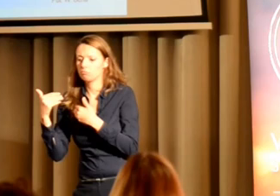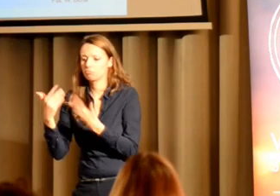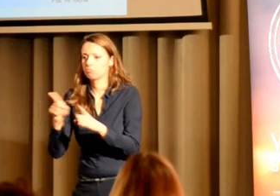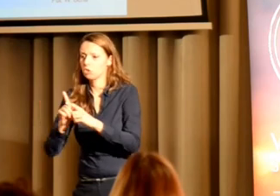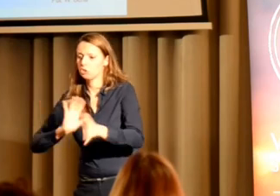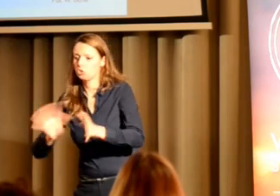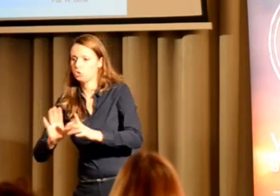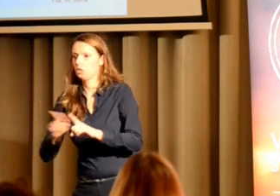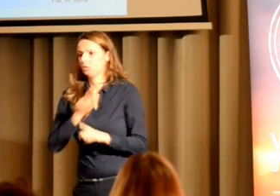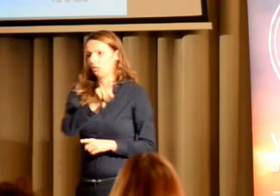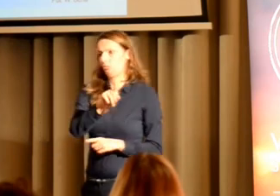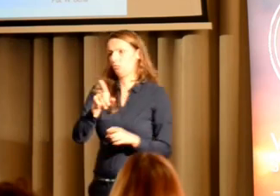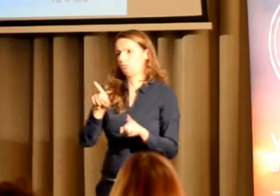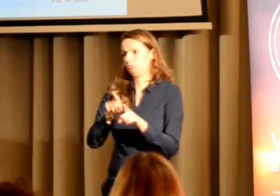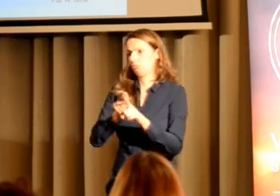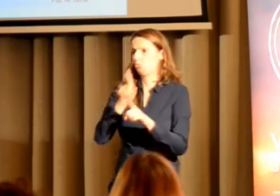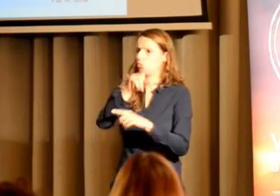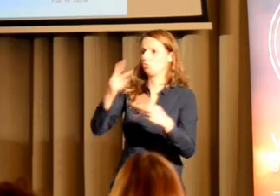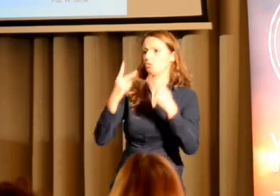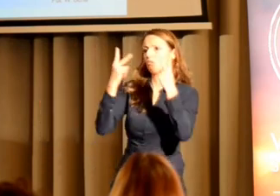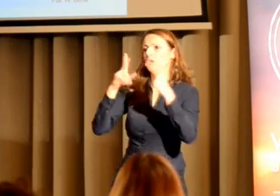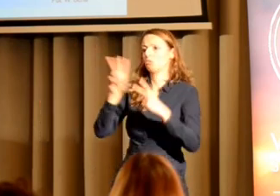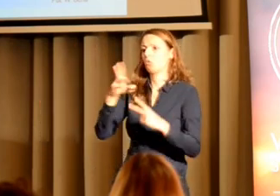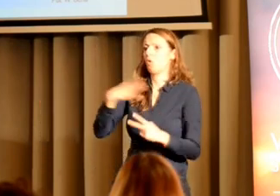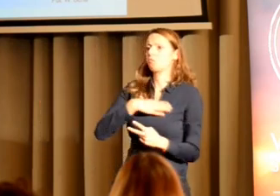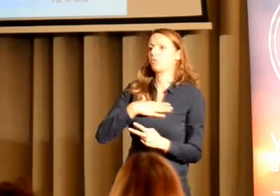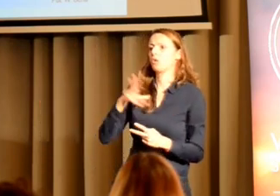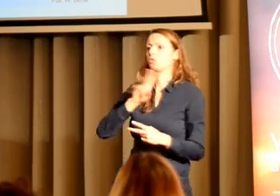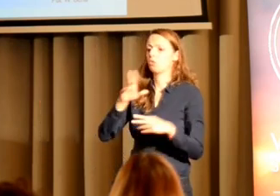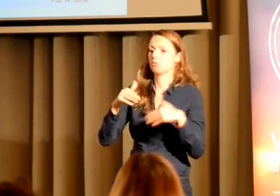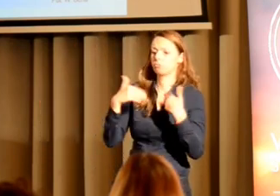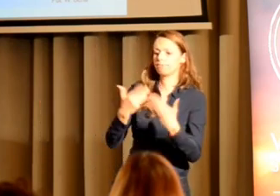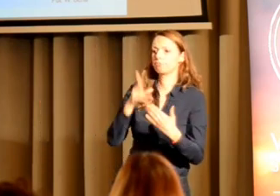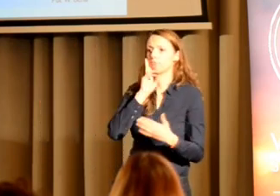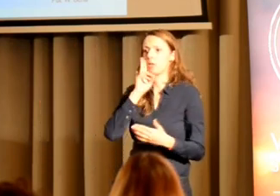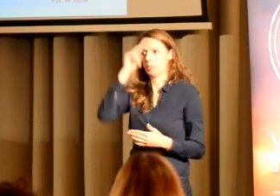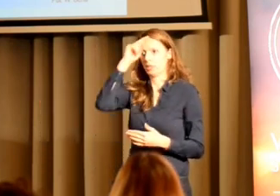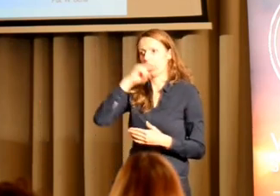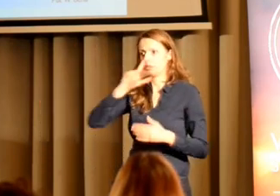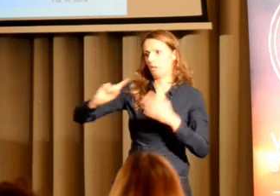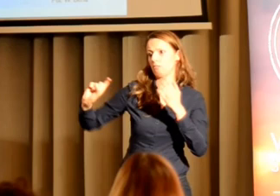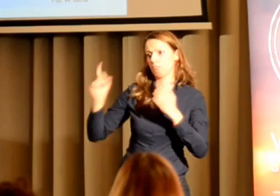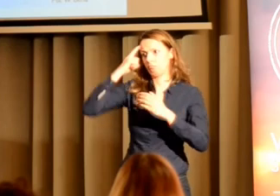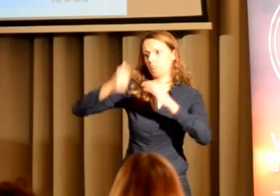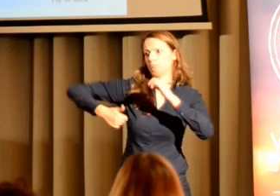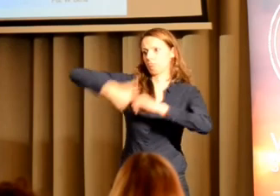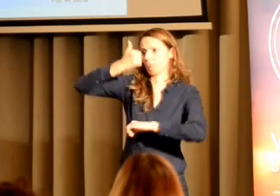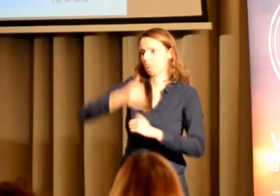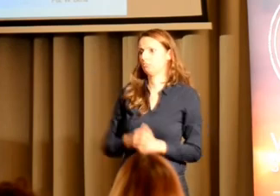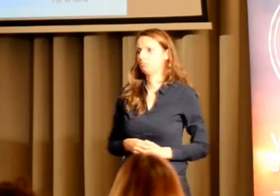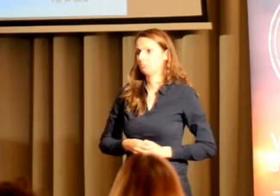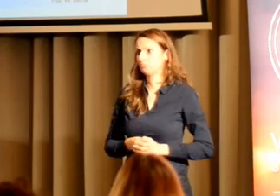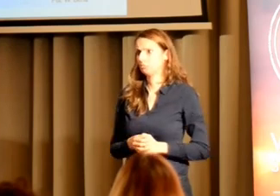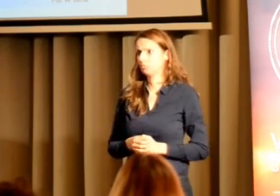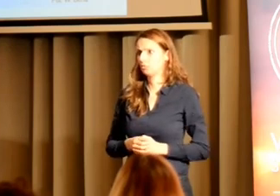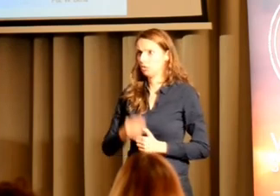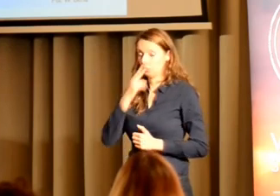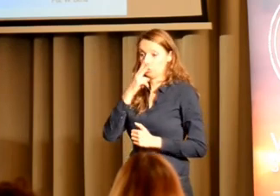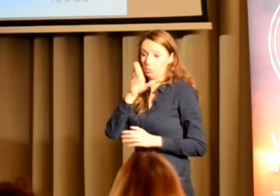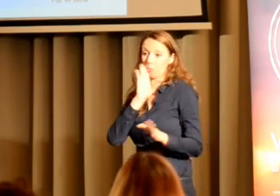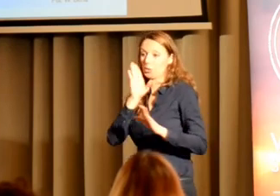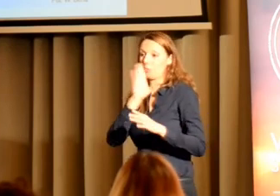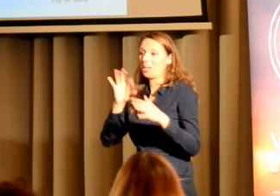na tym ta cała hierarchia mityczna w grupie wilków się opiera. Czyli można powiedzieć, że to jest związek oparty